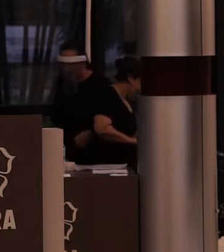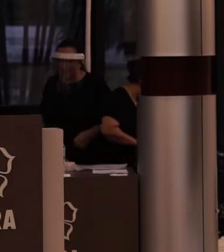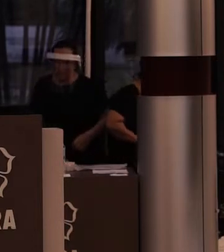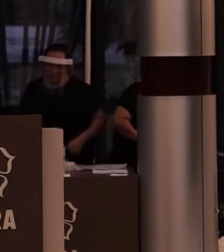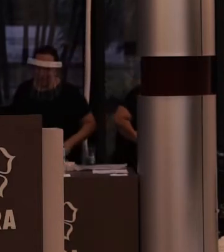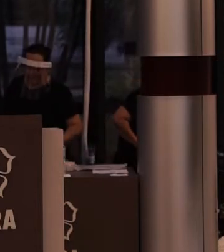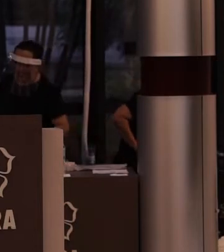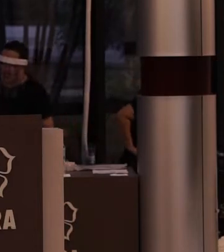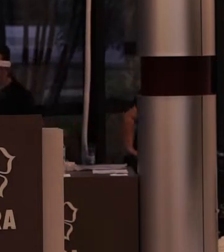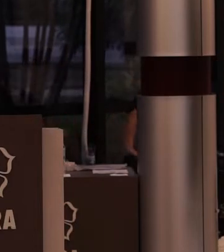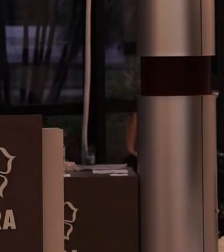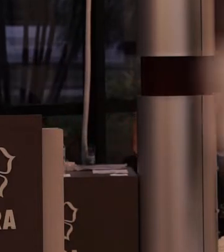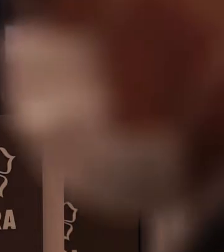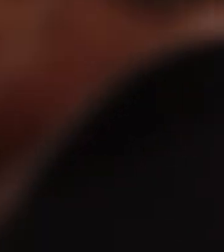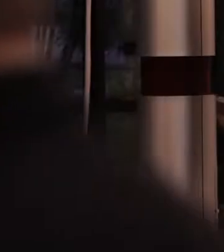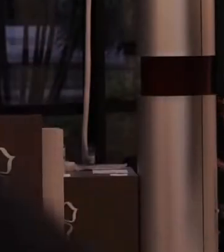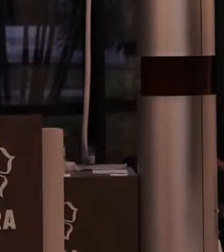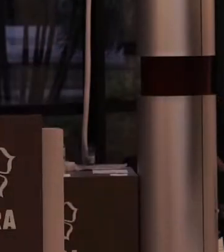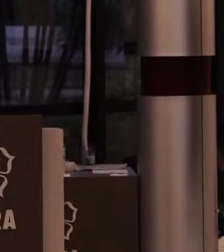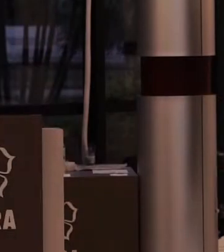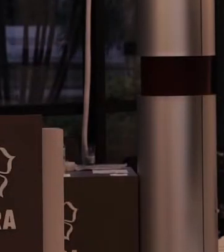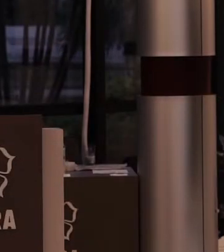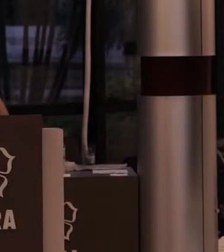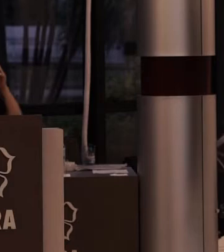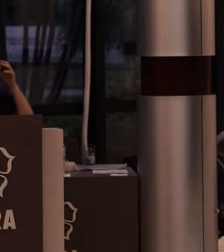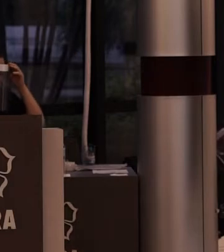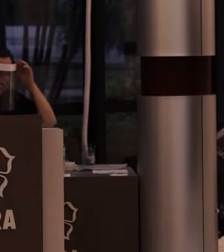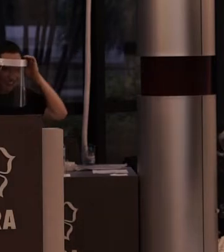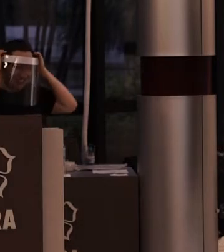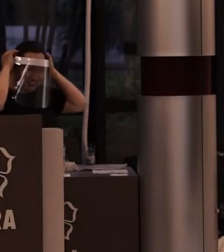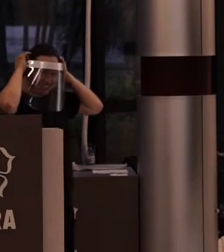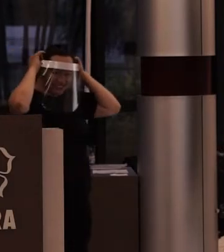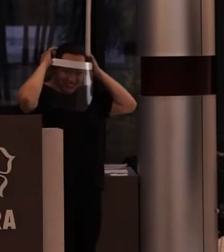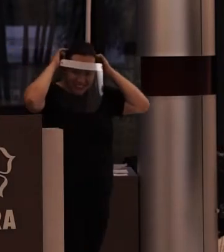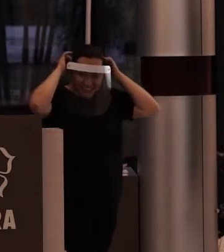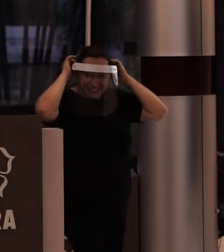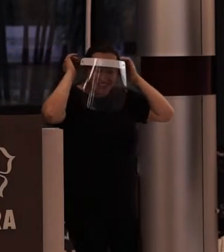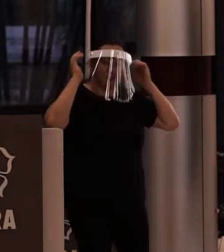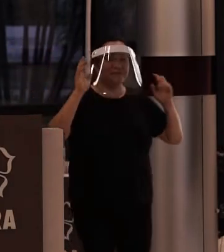mil. Então o trabalho que nós fizemos na Fiat em 2000,